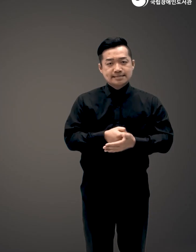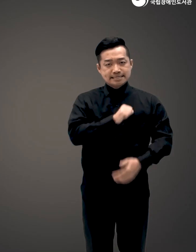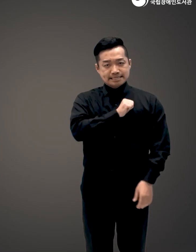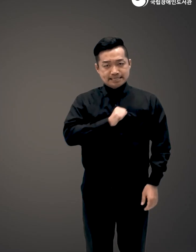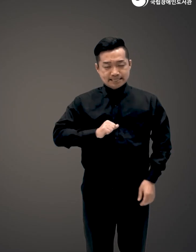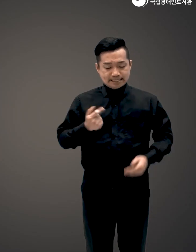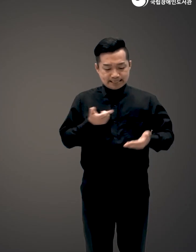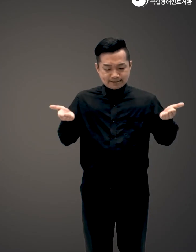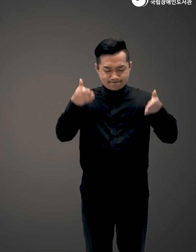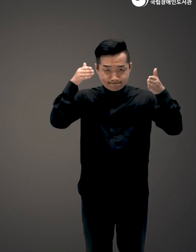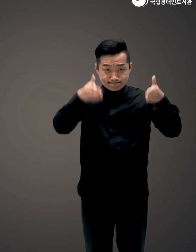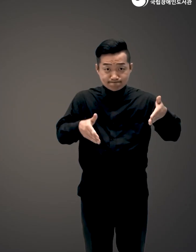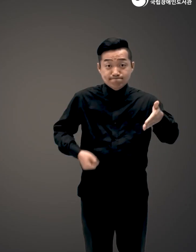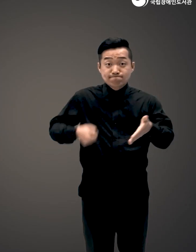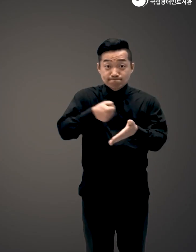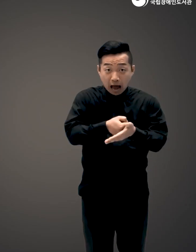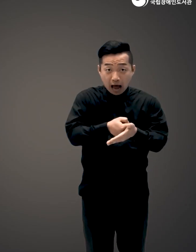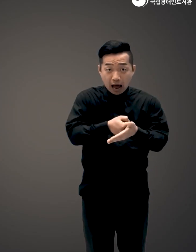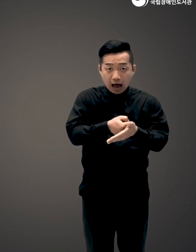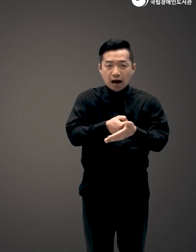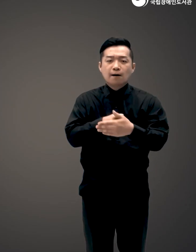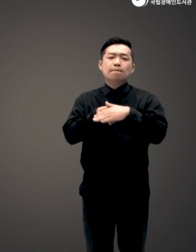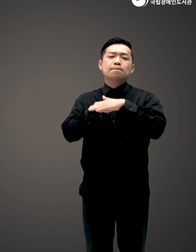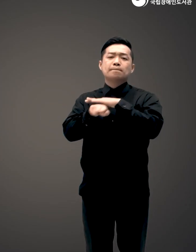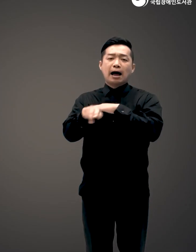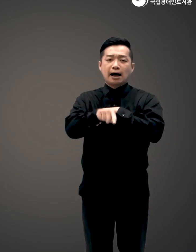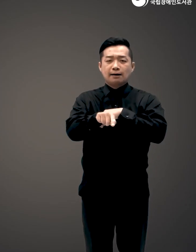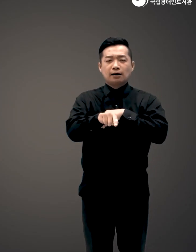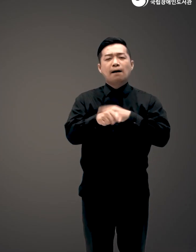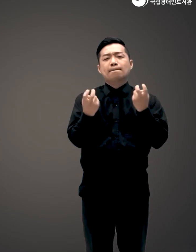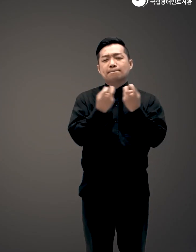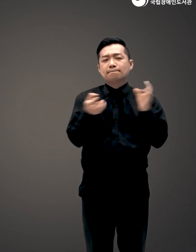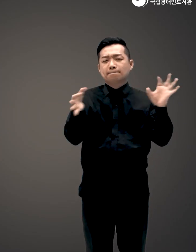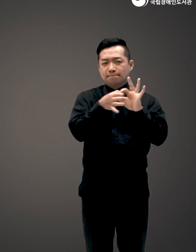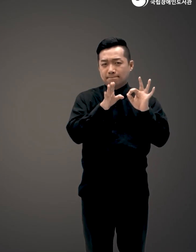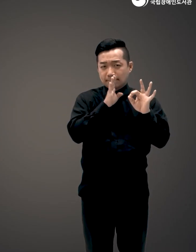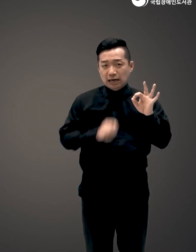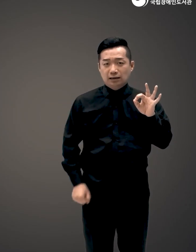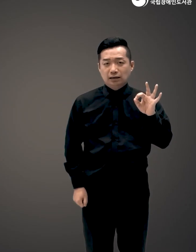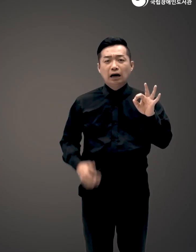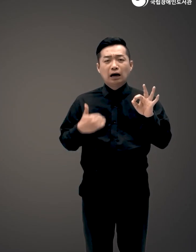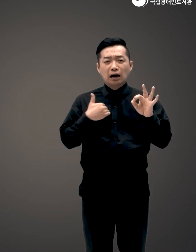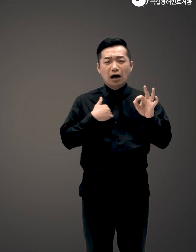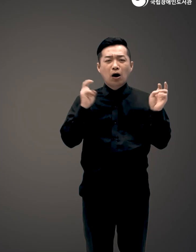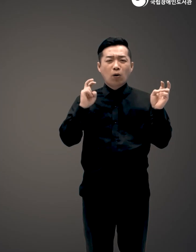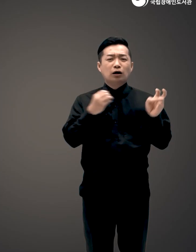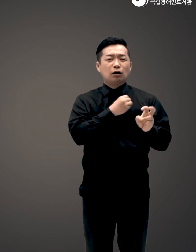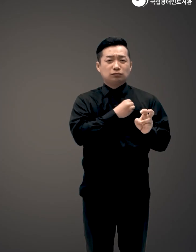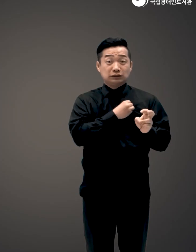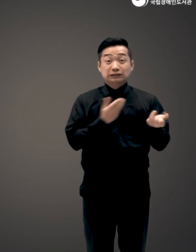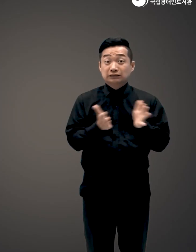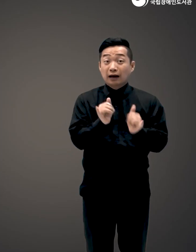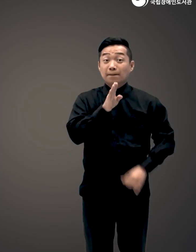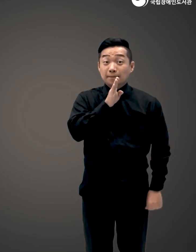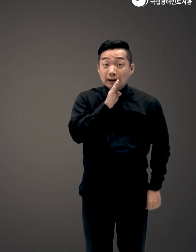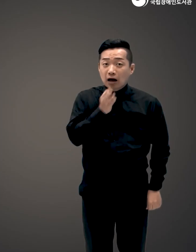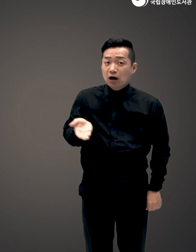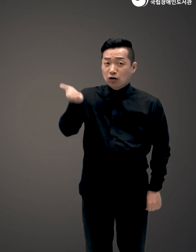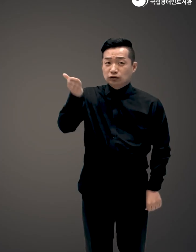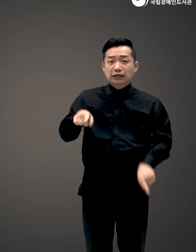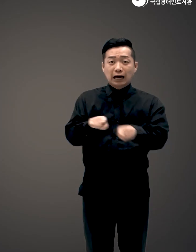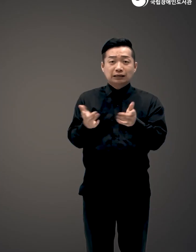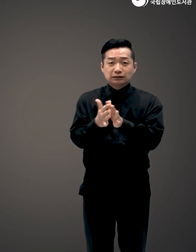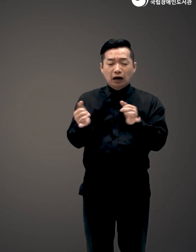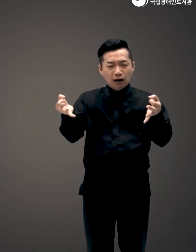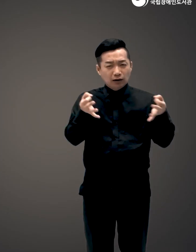고독하게 자기 일에 열중할 각오가 때로는 탈주에 수반되어야 할 수도 있겠죠. 나는 일개 회사원이지만 상사나 동료의